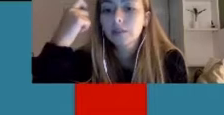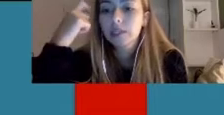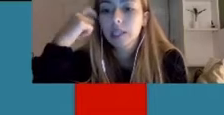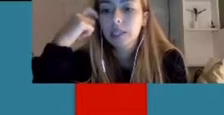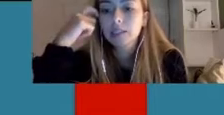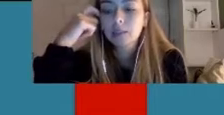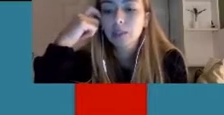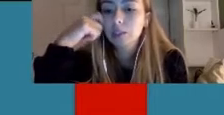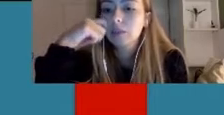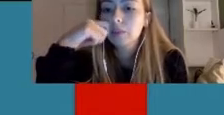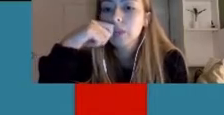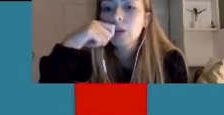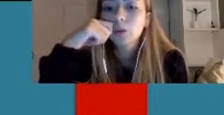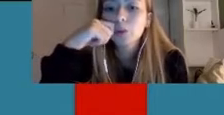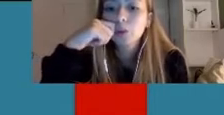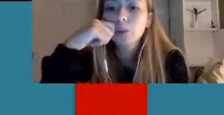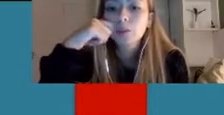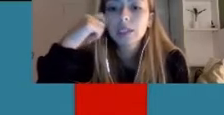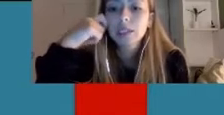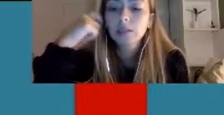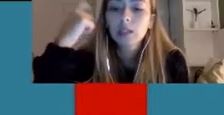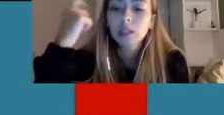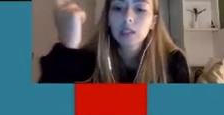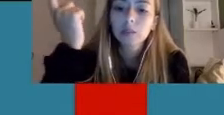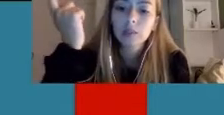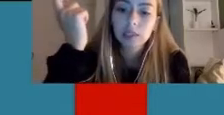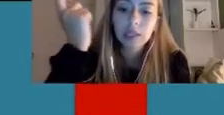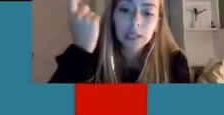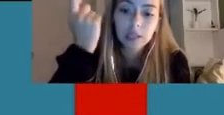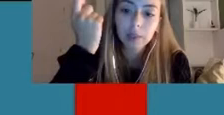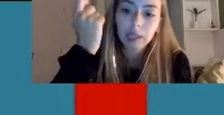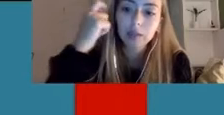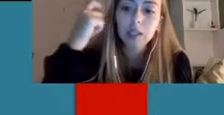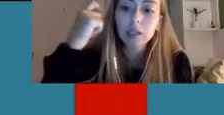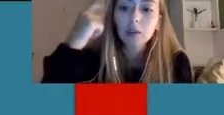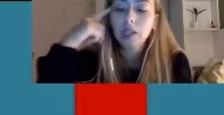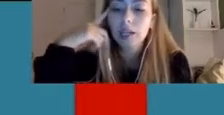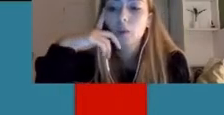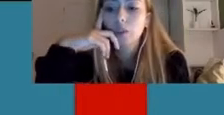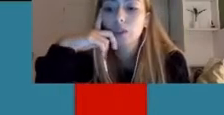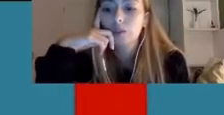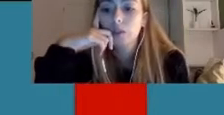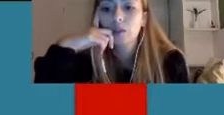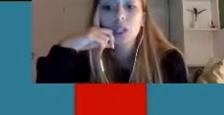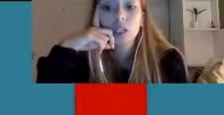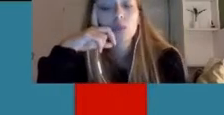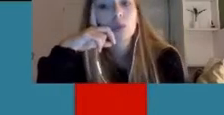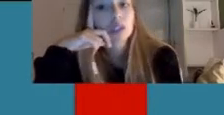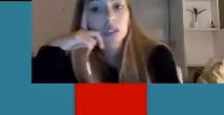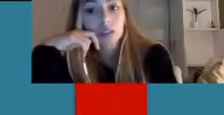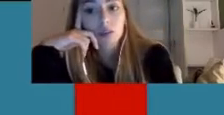da deficiência auditiva, os surdos precisam ser respeitados e considerados como indivíduos de